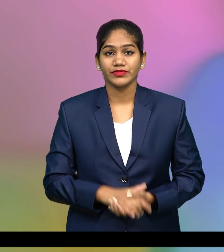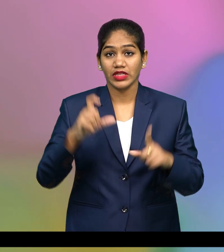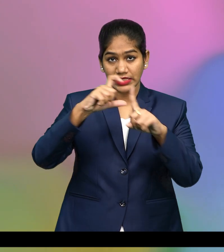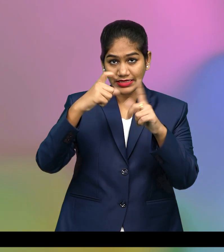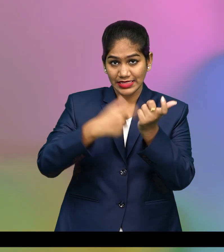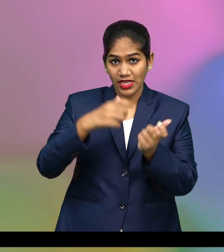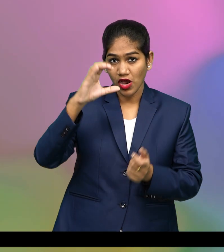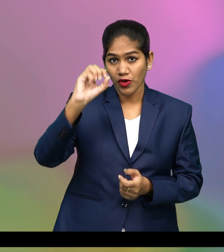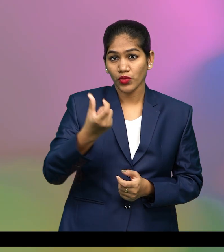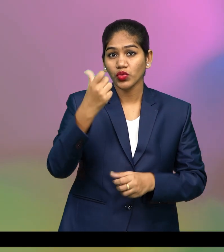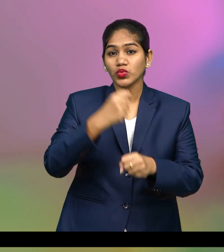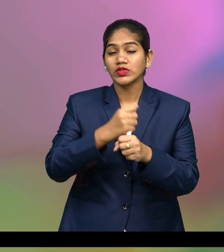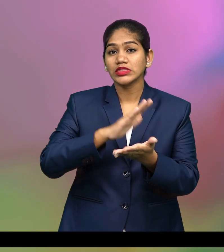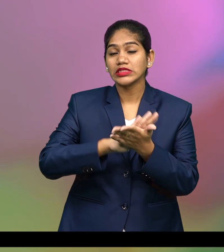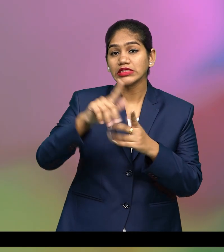2. కరువు.